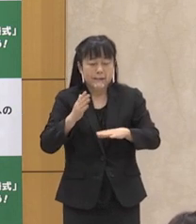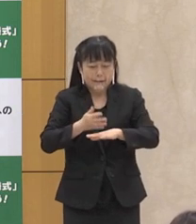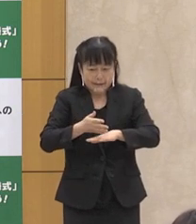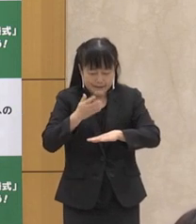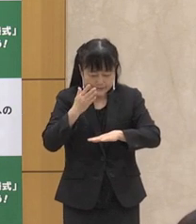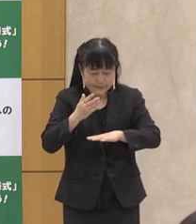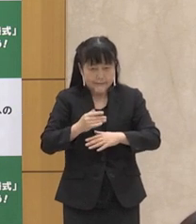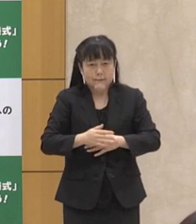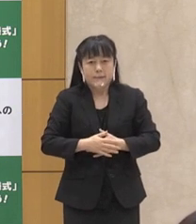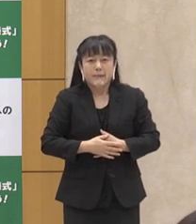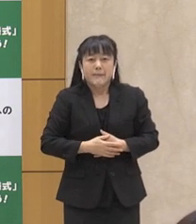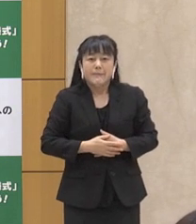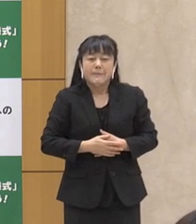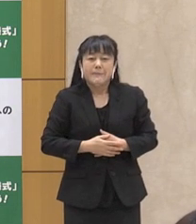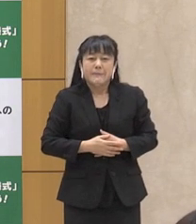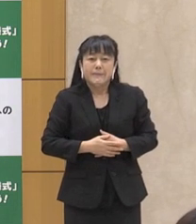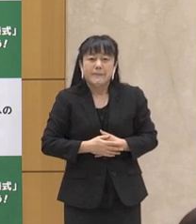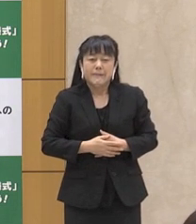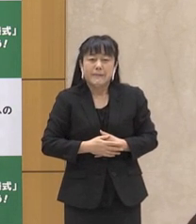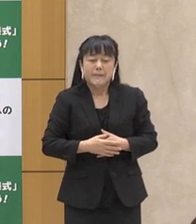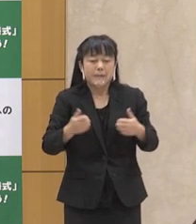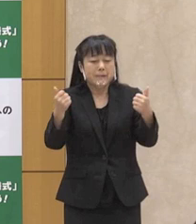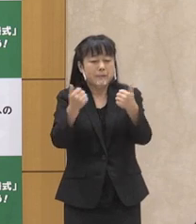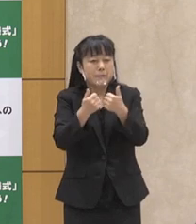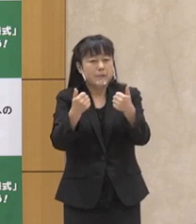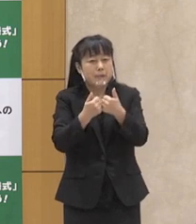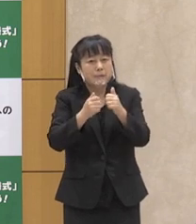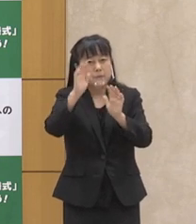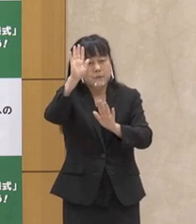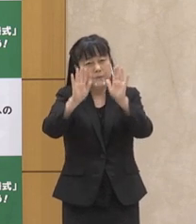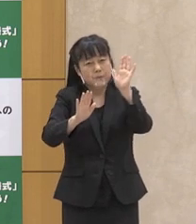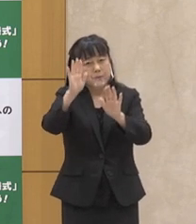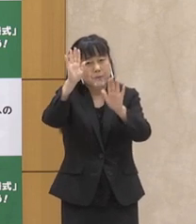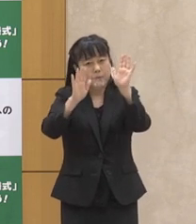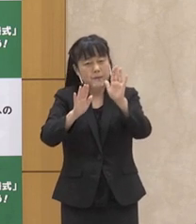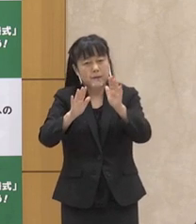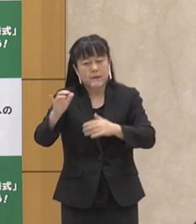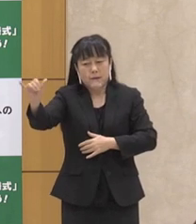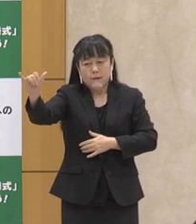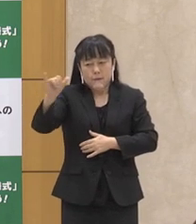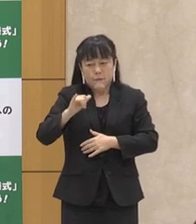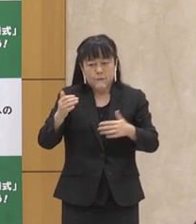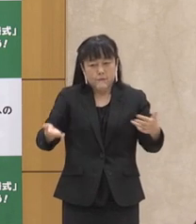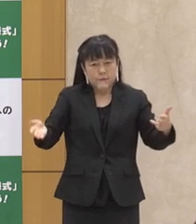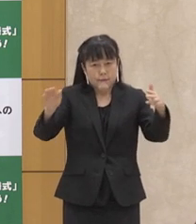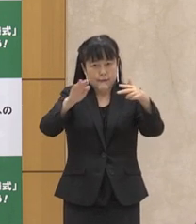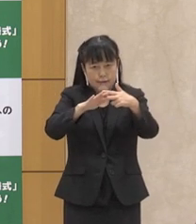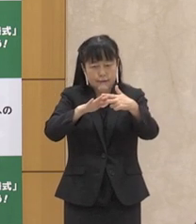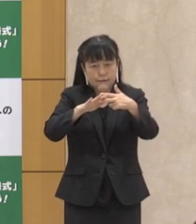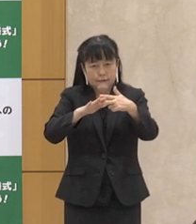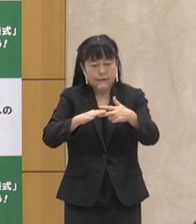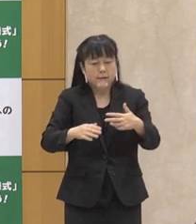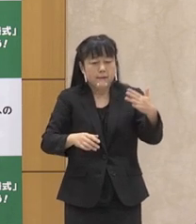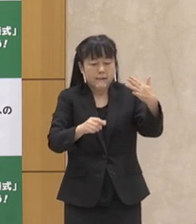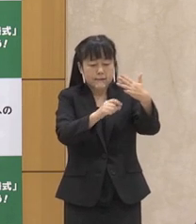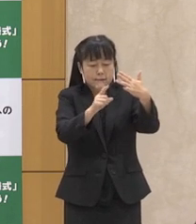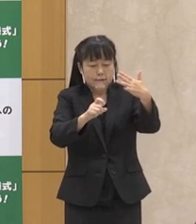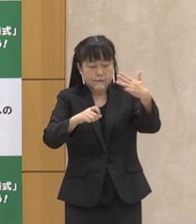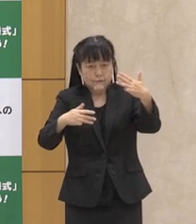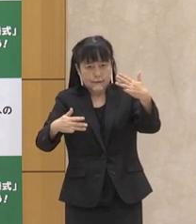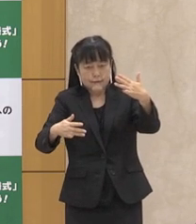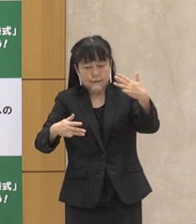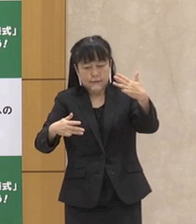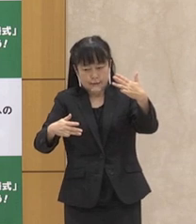。まず相談状況としては、コールセンターを7月1日から8月13日まで設けましたところ